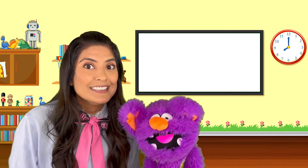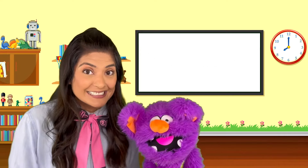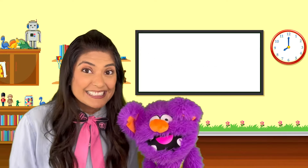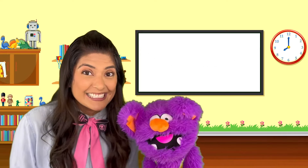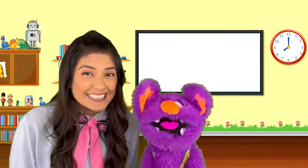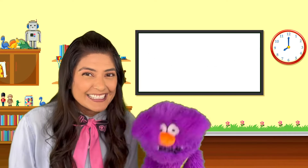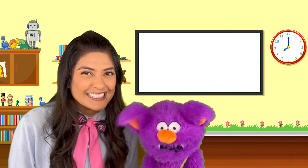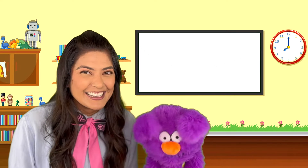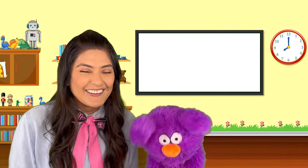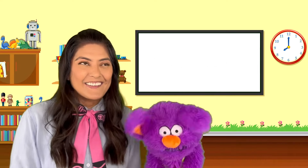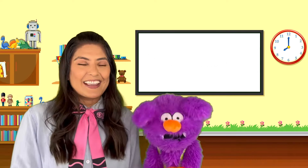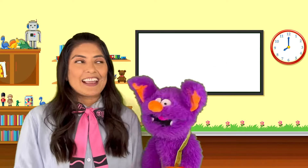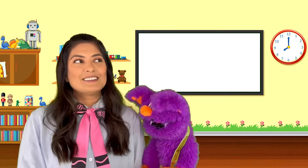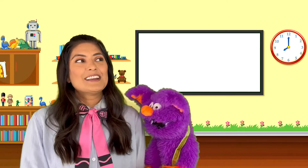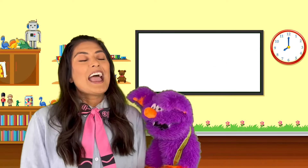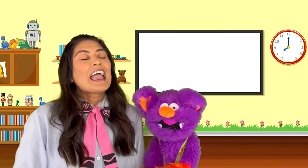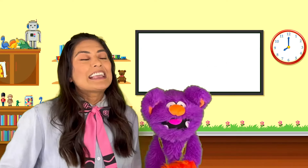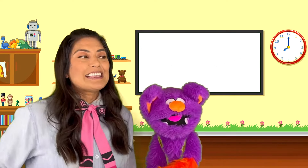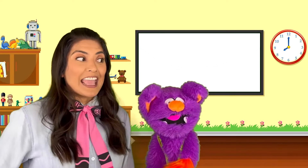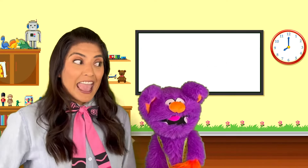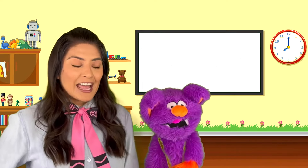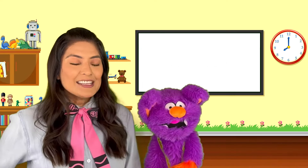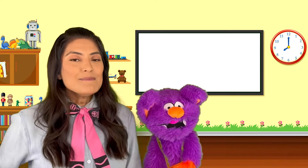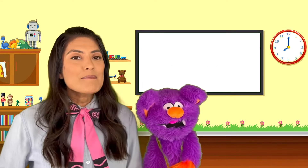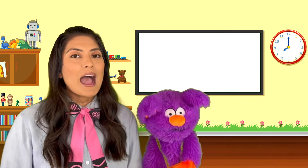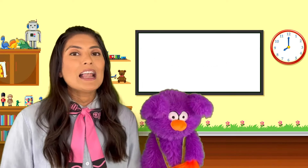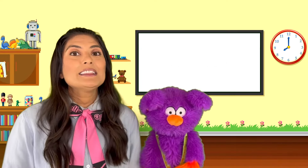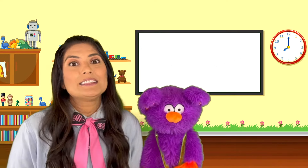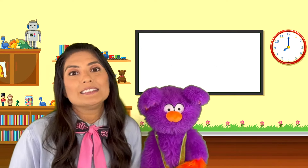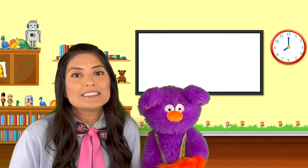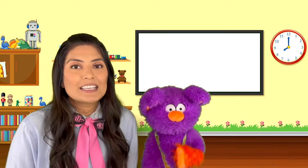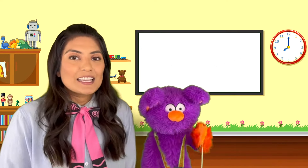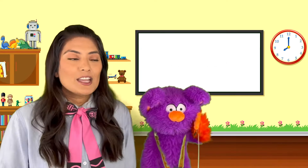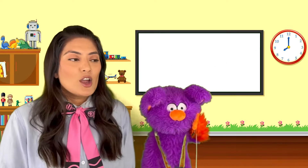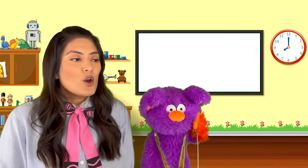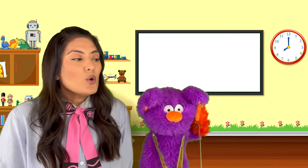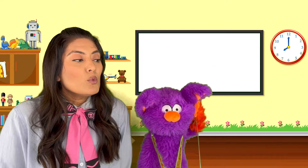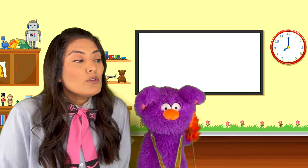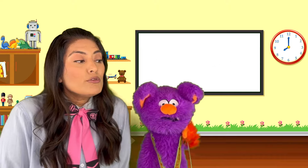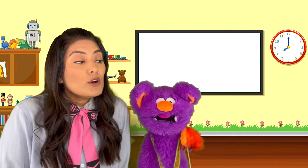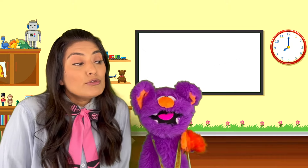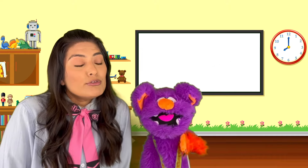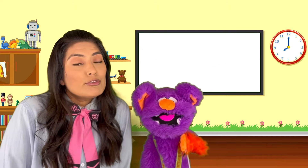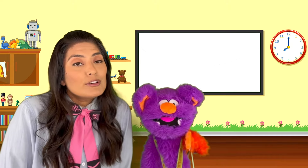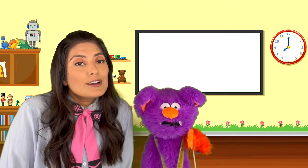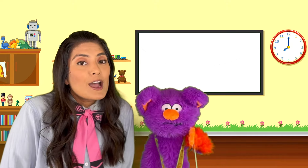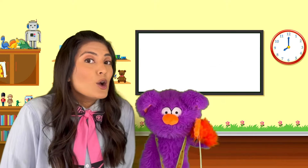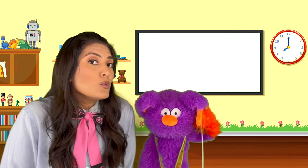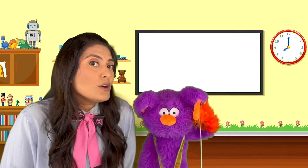¿Sí? Ok. ¿Qué animal dice woof woof? ¡Woof